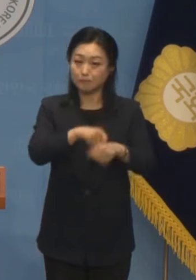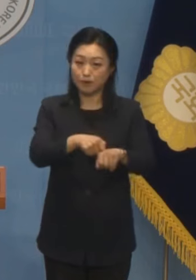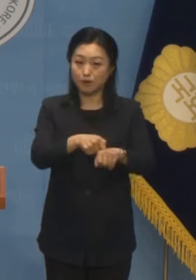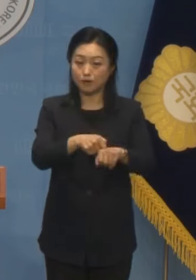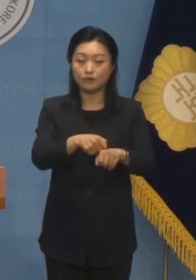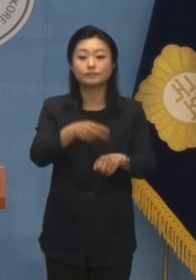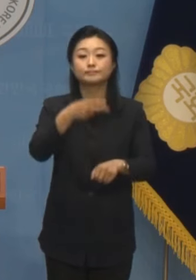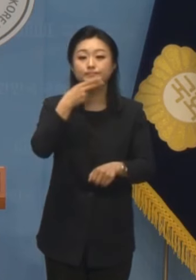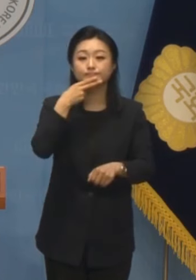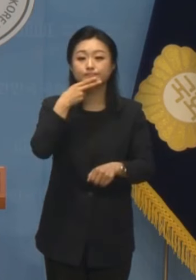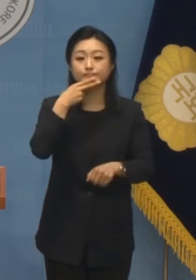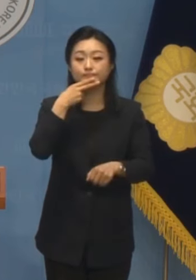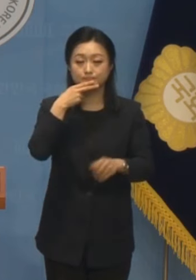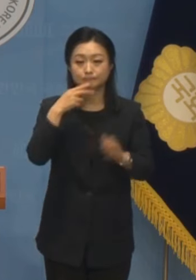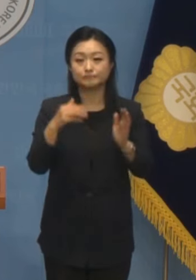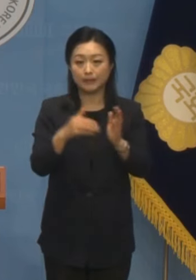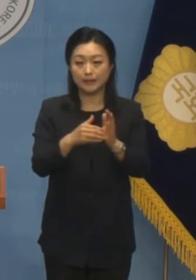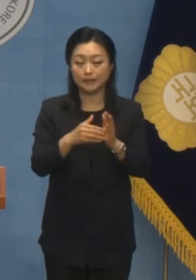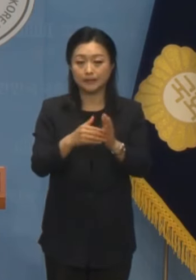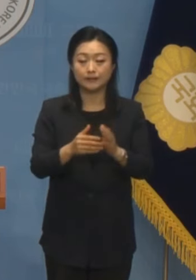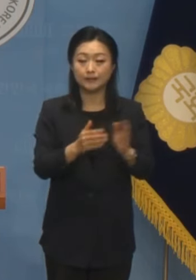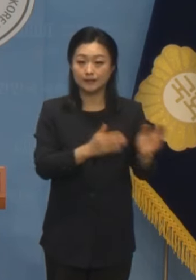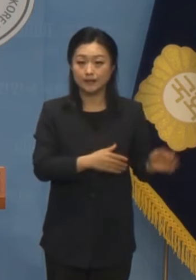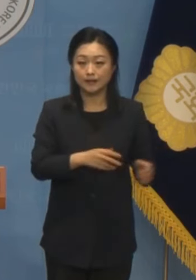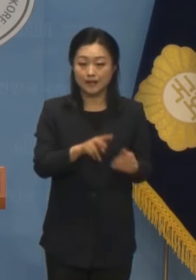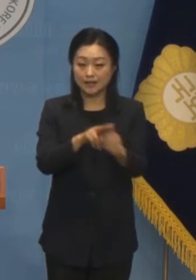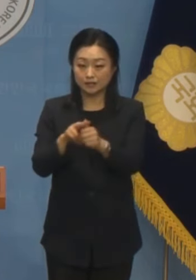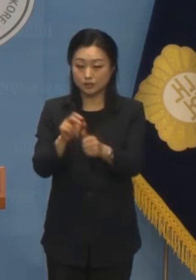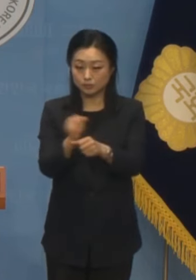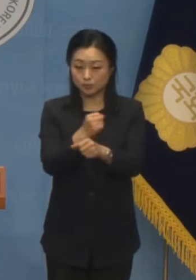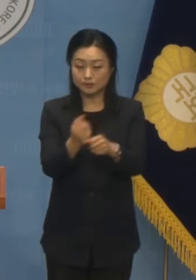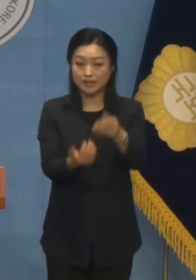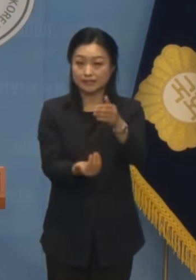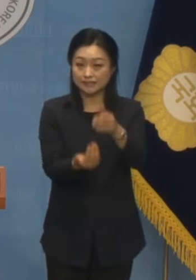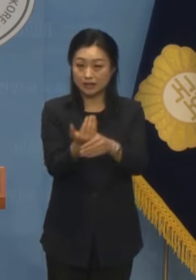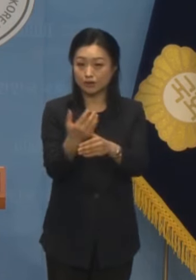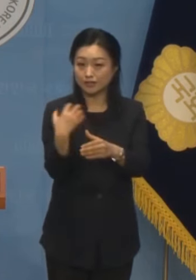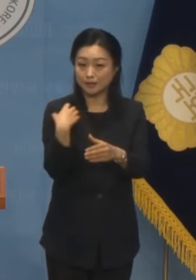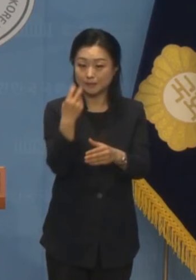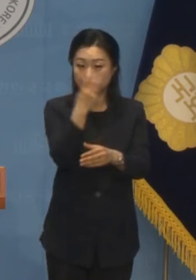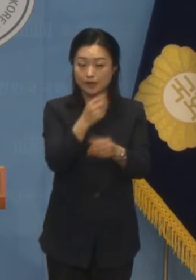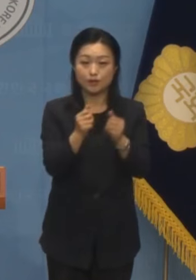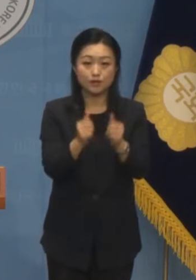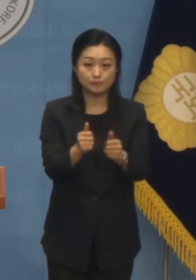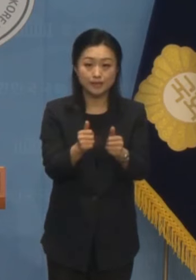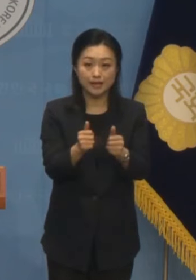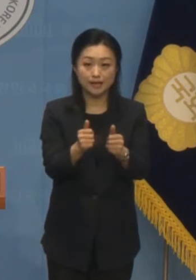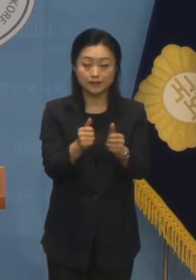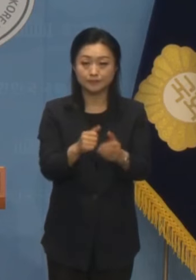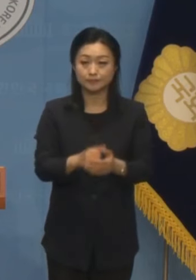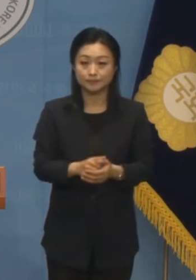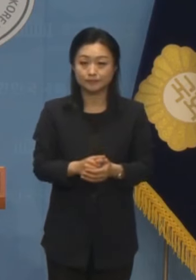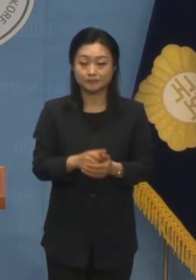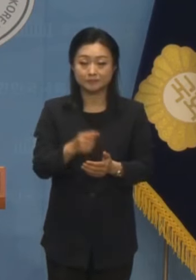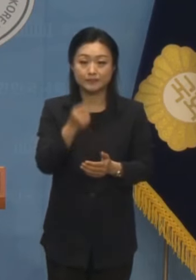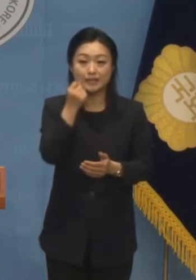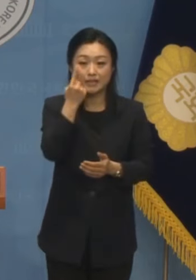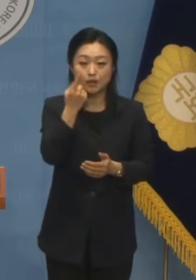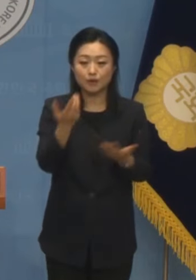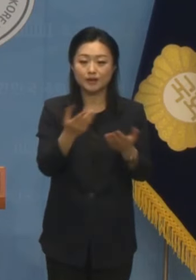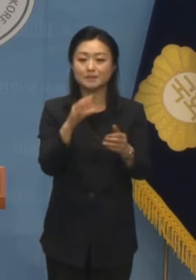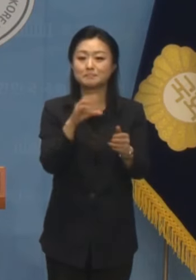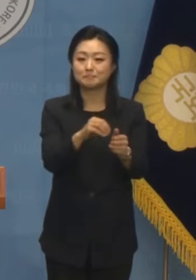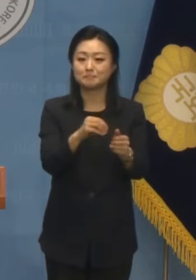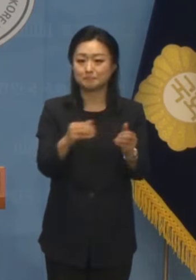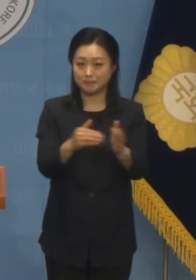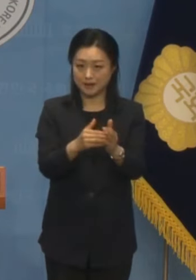절차는 아예 진행되지 않았고 간첩 조작 사건의 담당 검사는 겨우 정직 1개월에